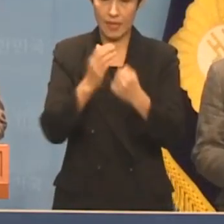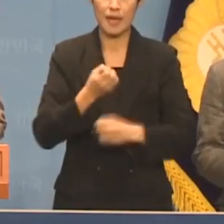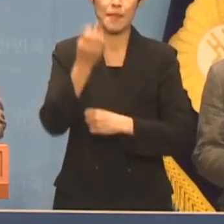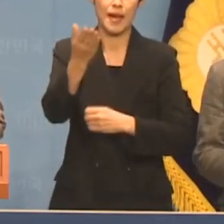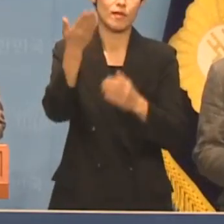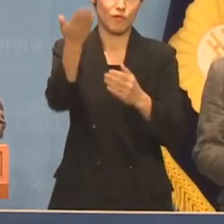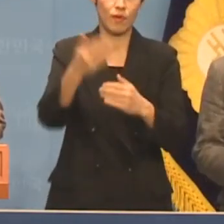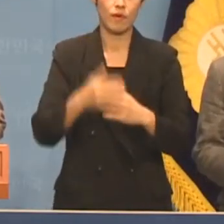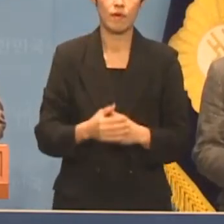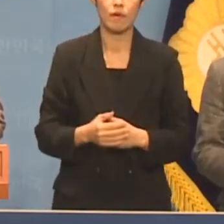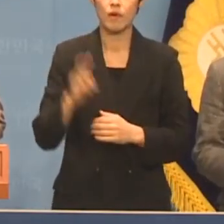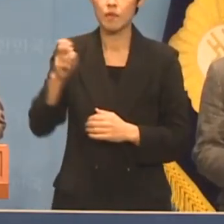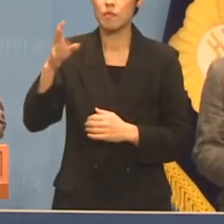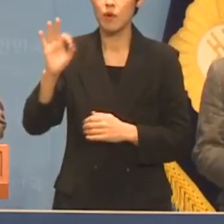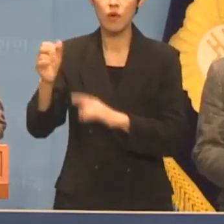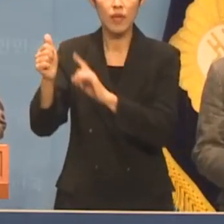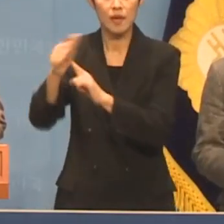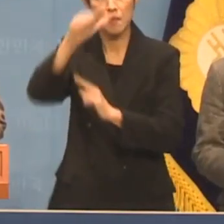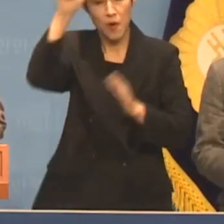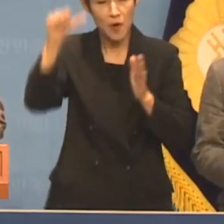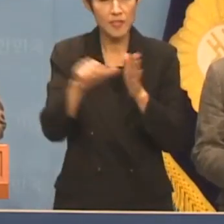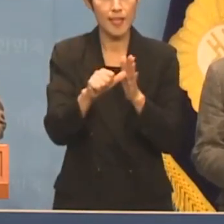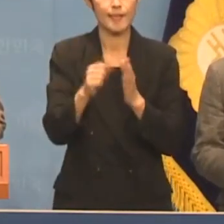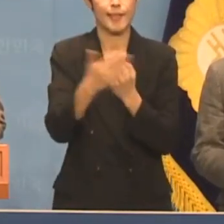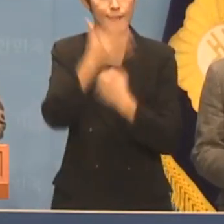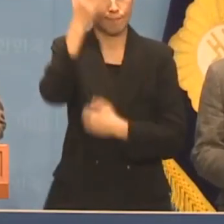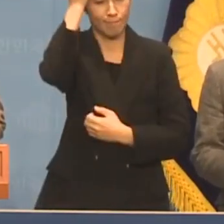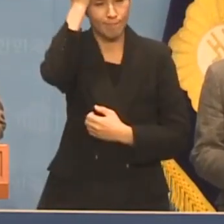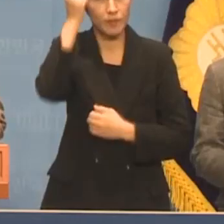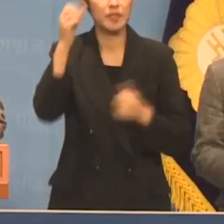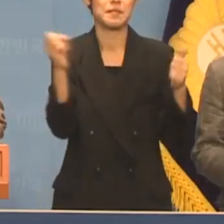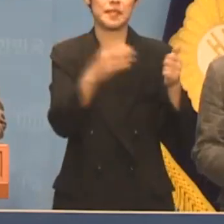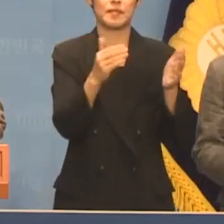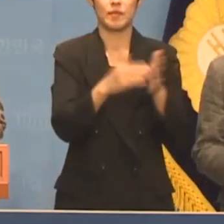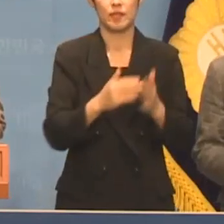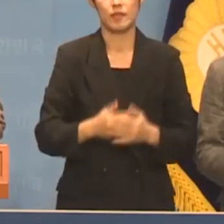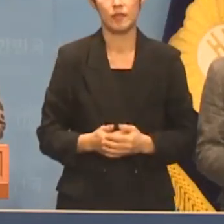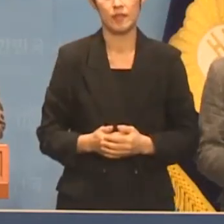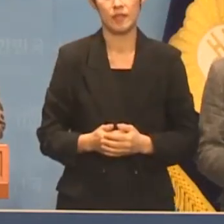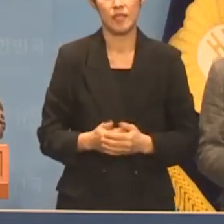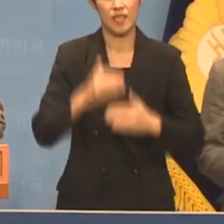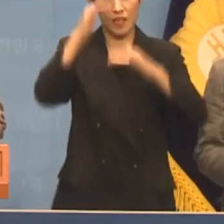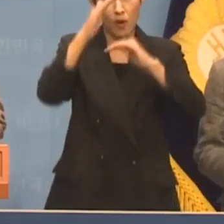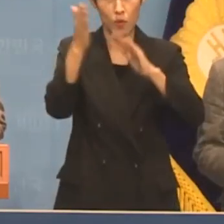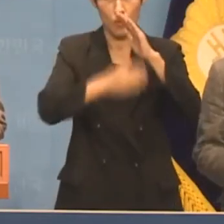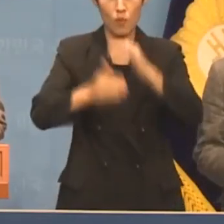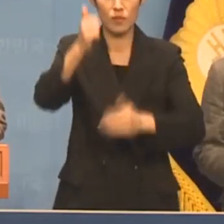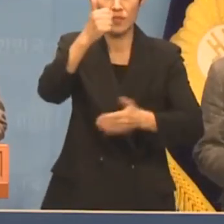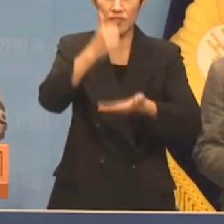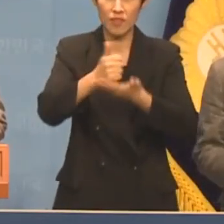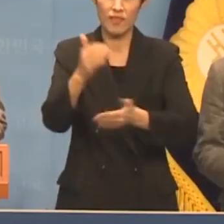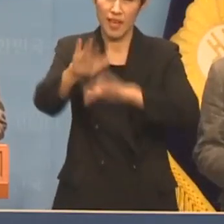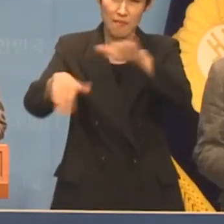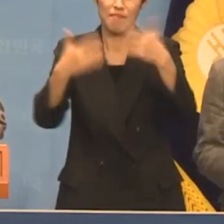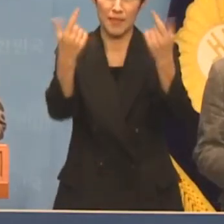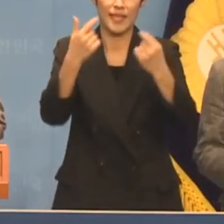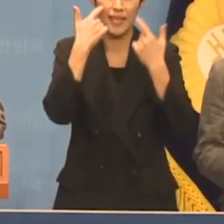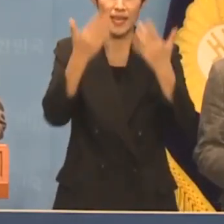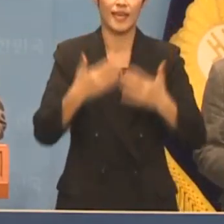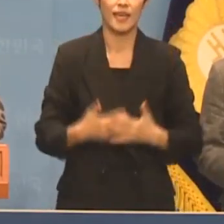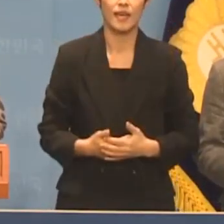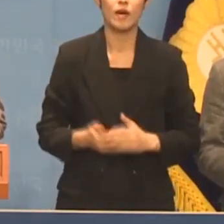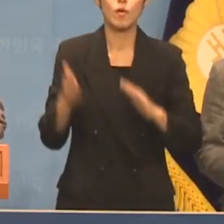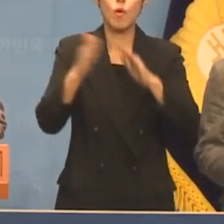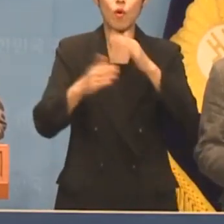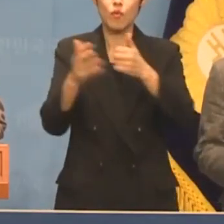그러니 명태균이 평생 은혜 잊지 않겠다고 말을 했던 겁니다. 명백한 공천 개입입니다.